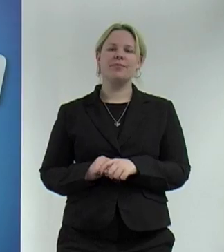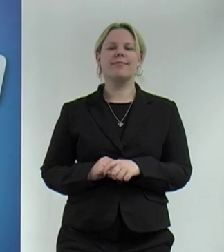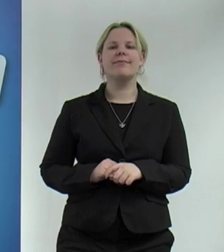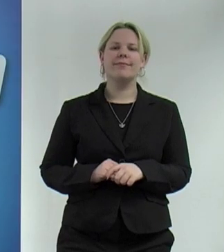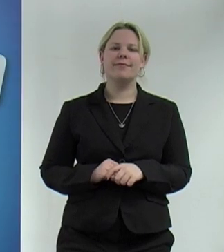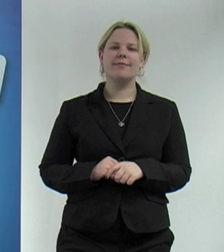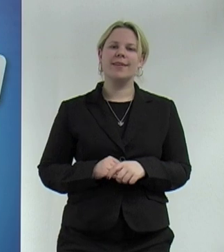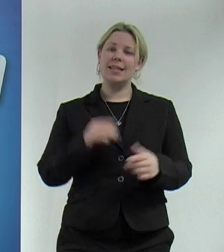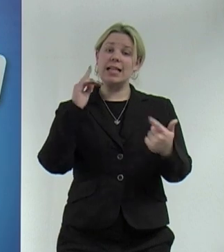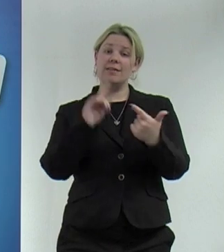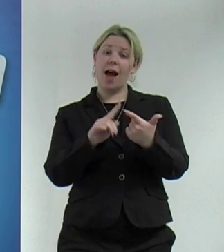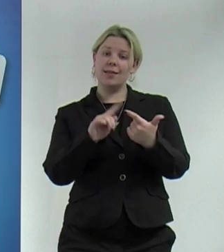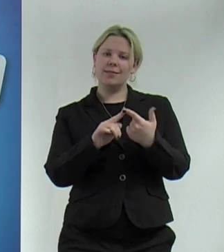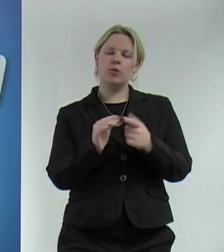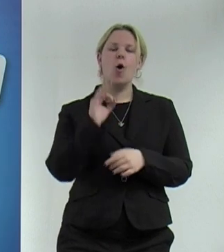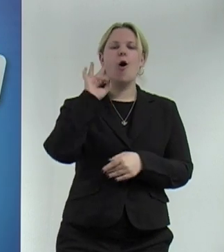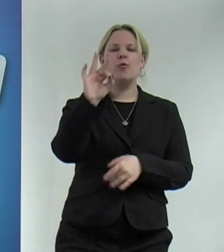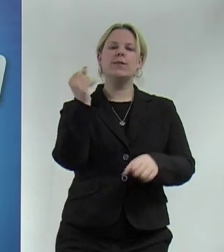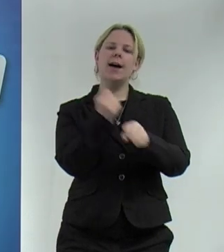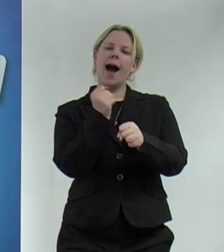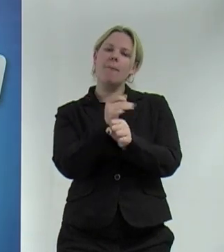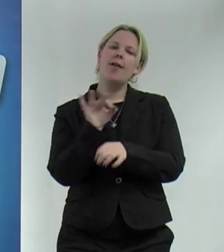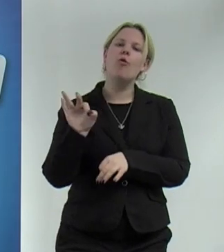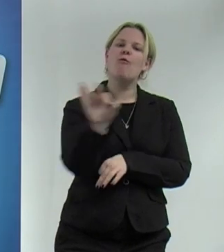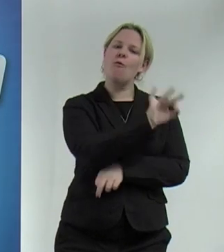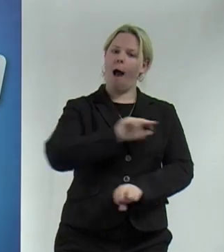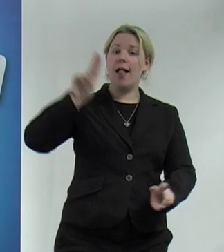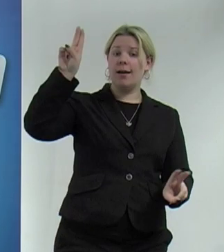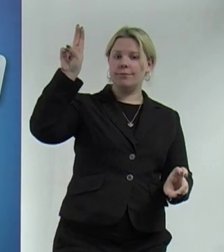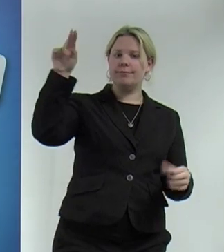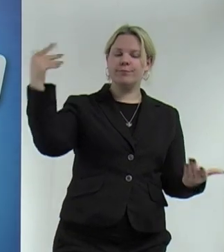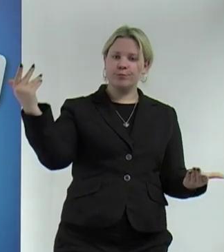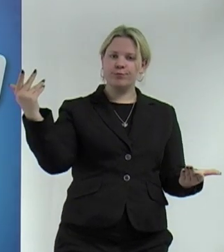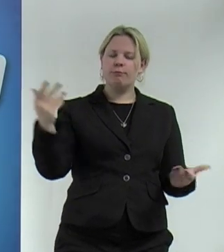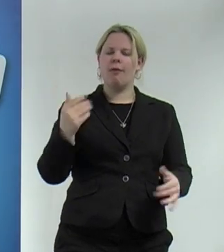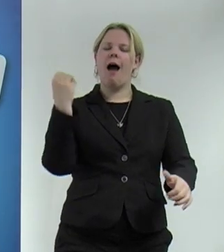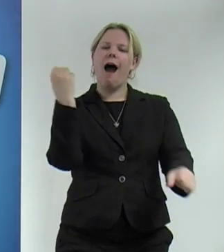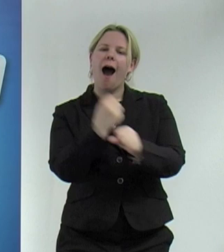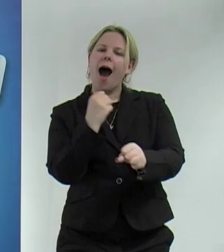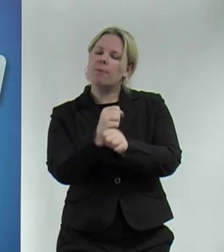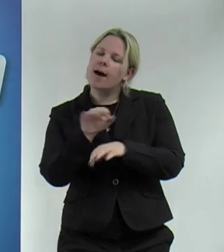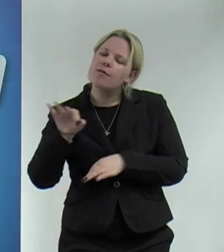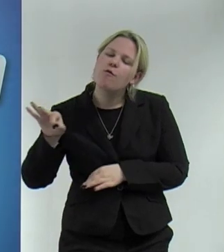2. Gute Arbeit für alle. Arbeit ist für Menschen wichtig.